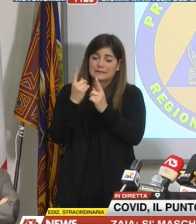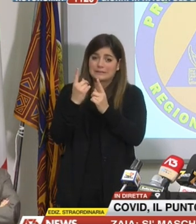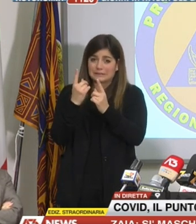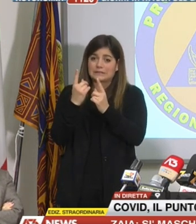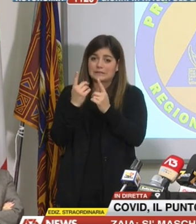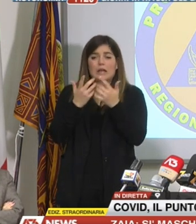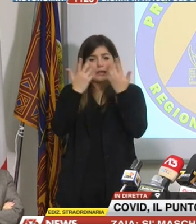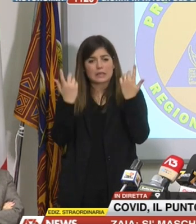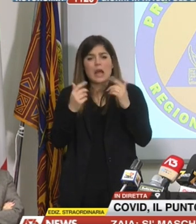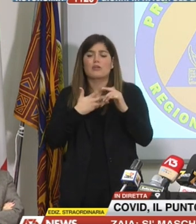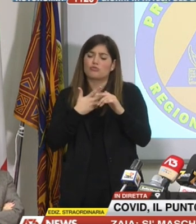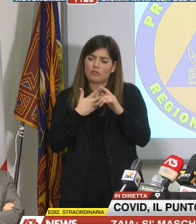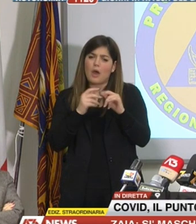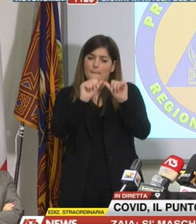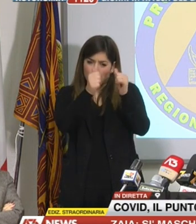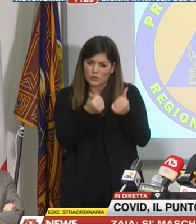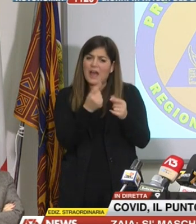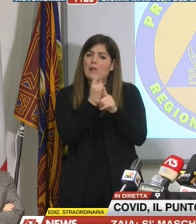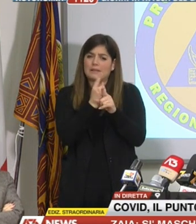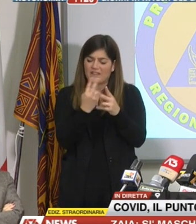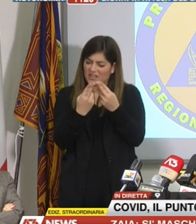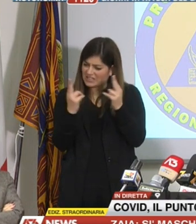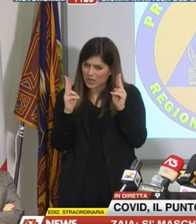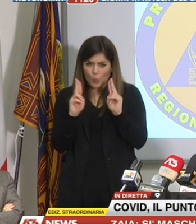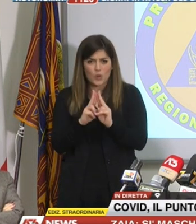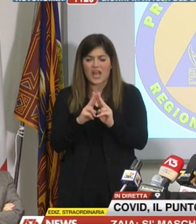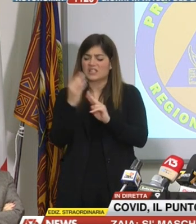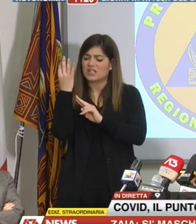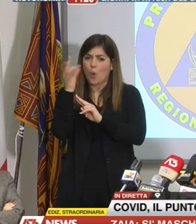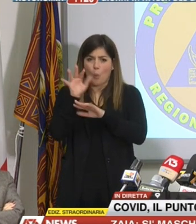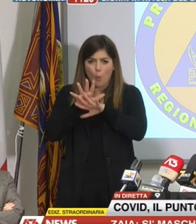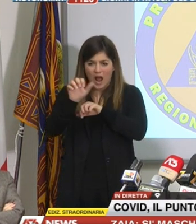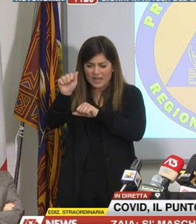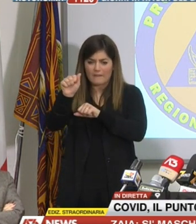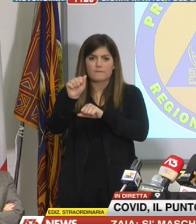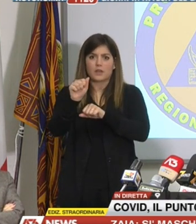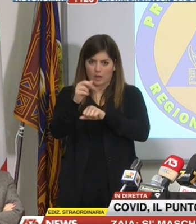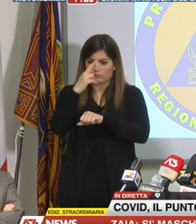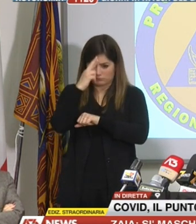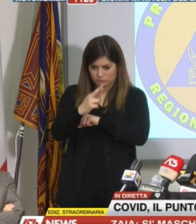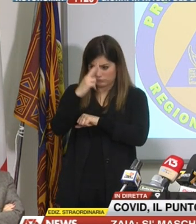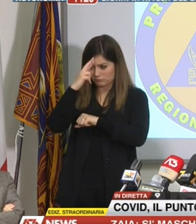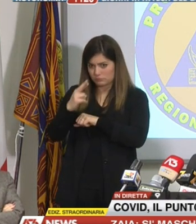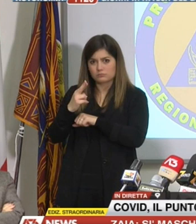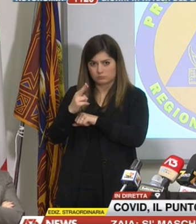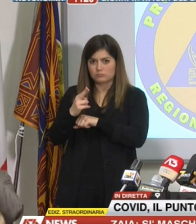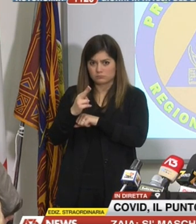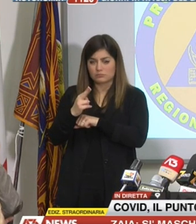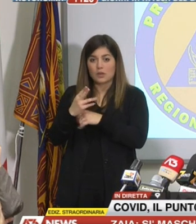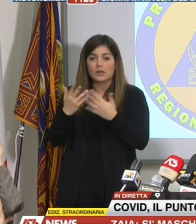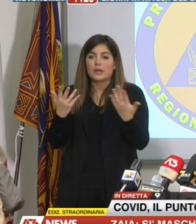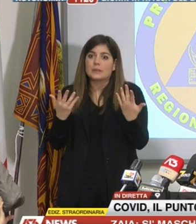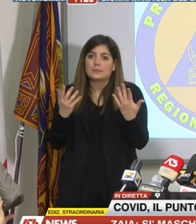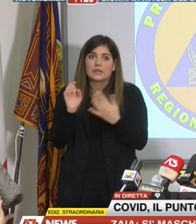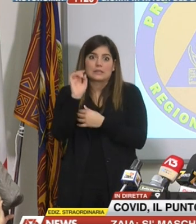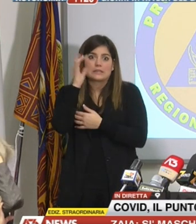della sicurezza, rispettosi delle qualifiche, ma che possono anche pensare, ad esempio, che rispetto